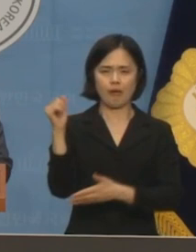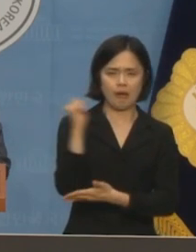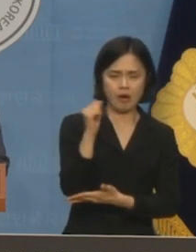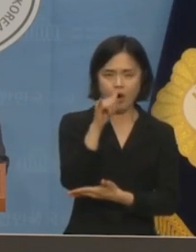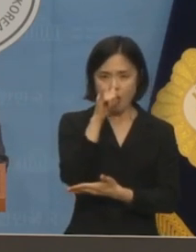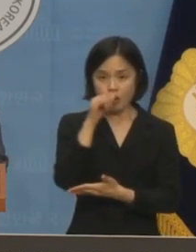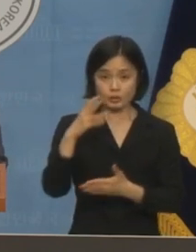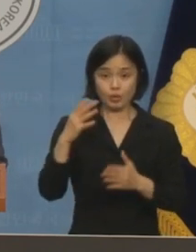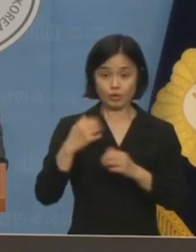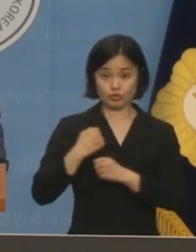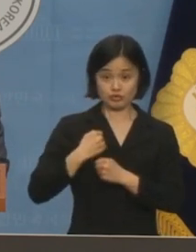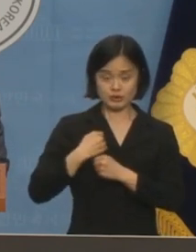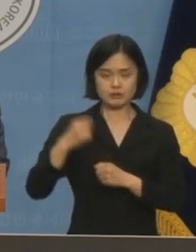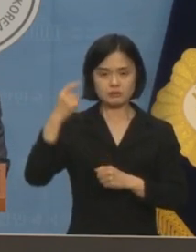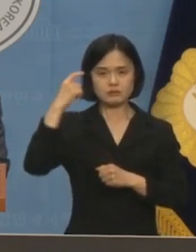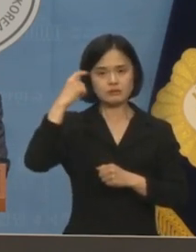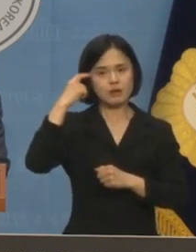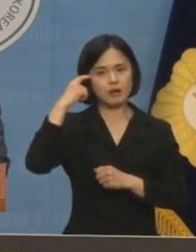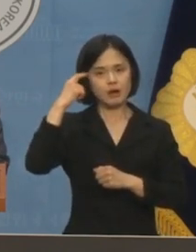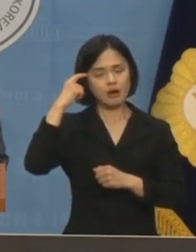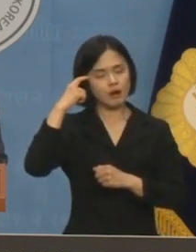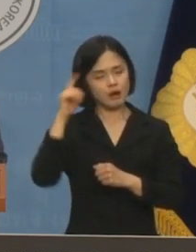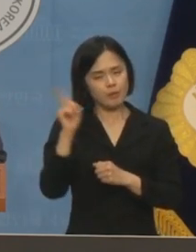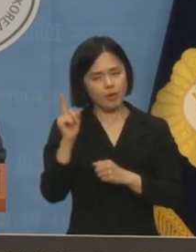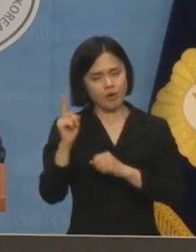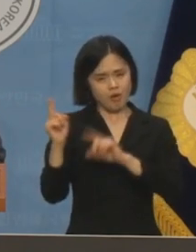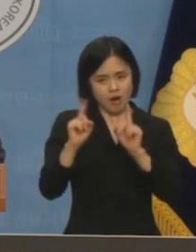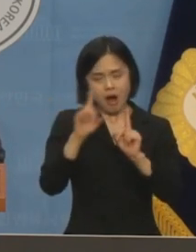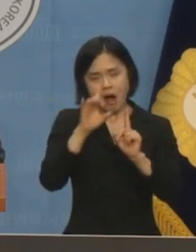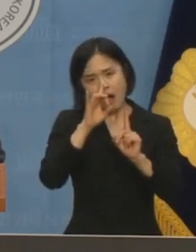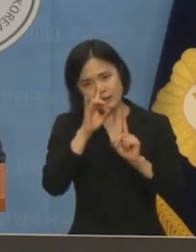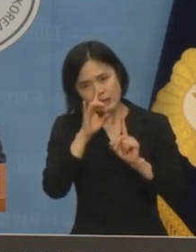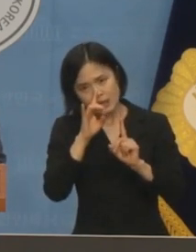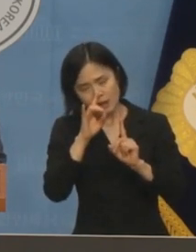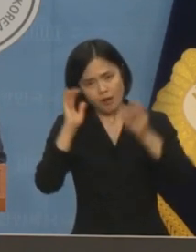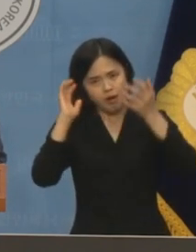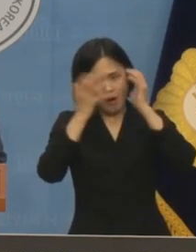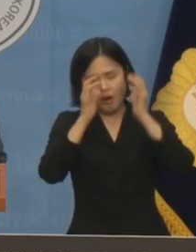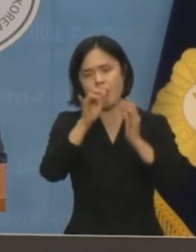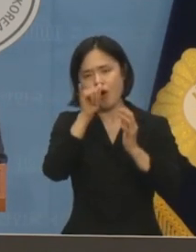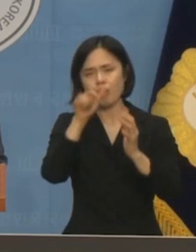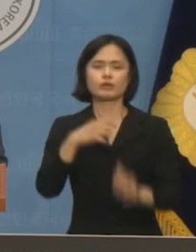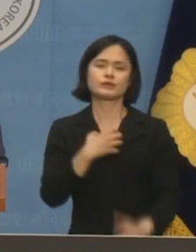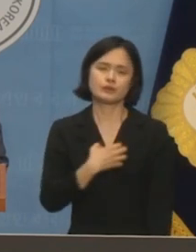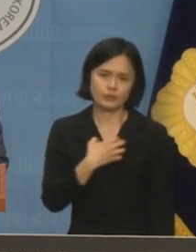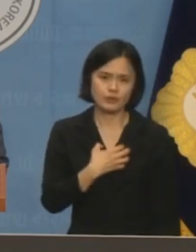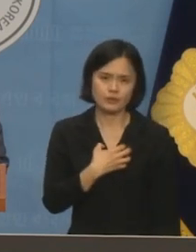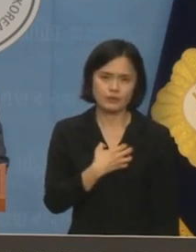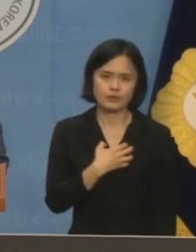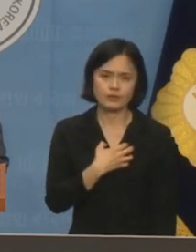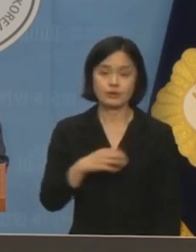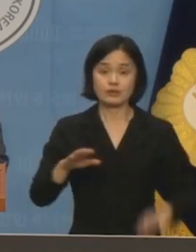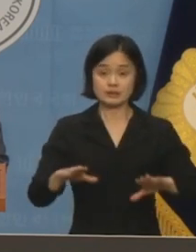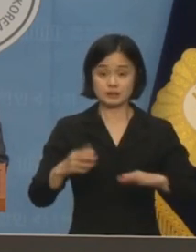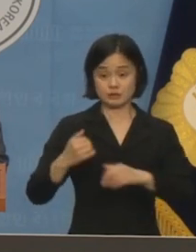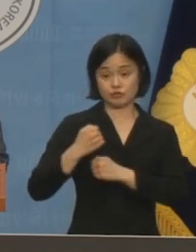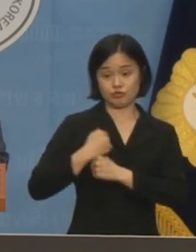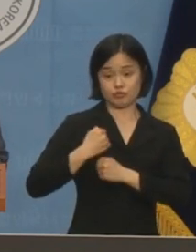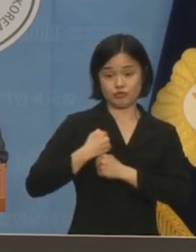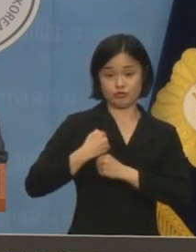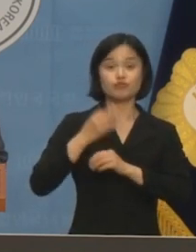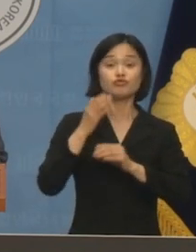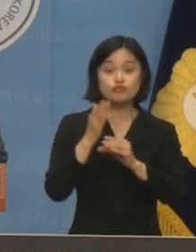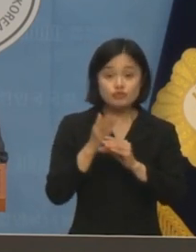날로 해이해지고 있다는 점이다. 가장 납득할 수 없는 건 군복무 중인 현역